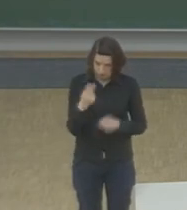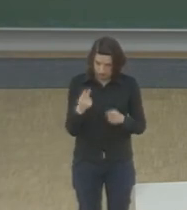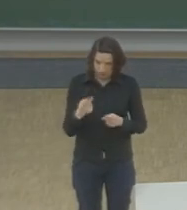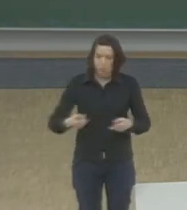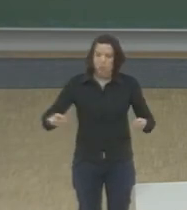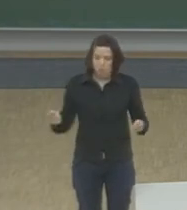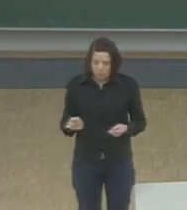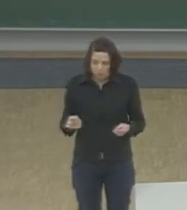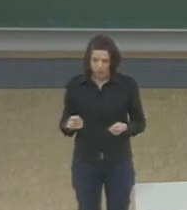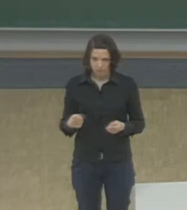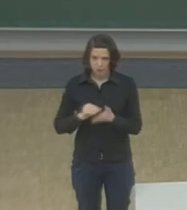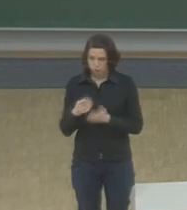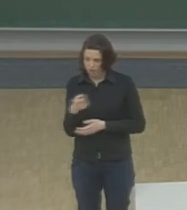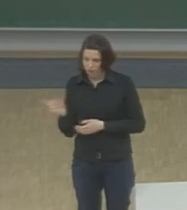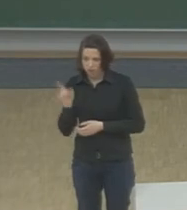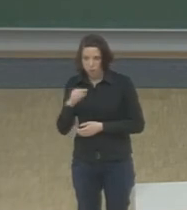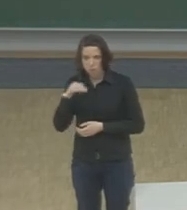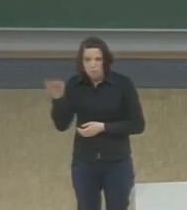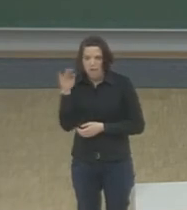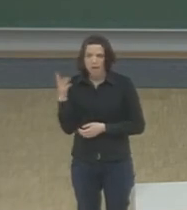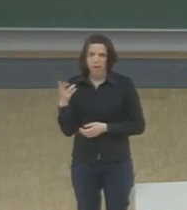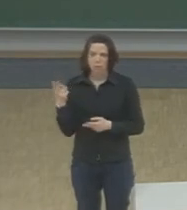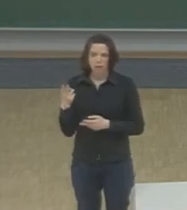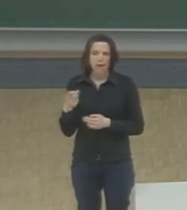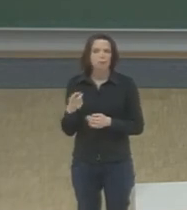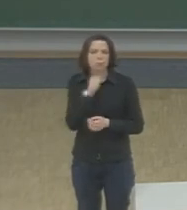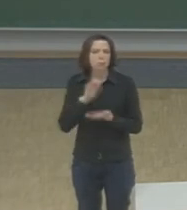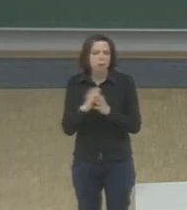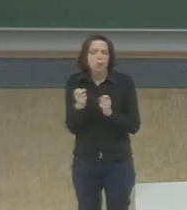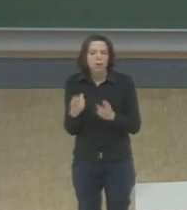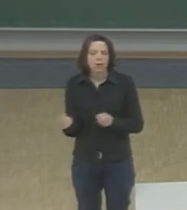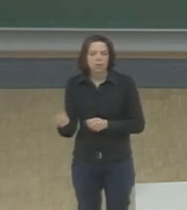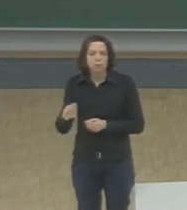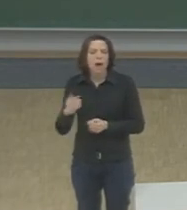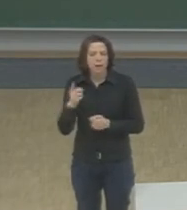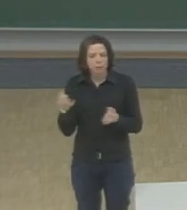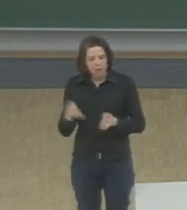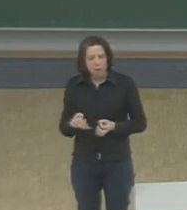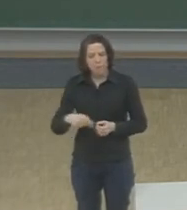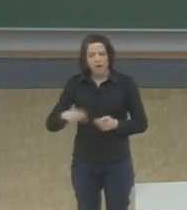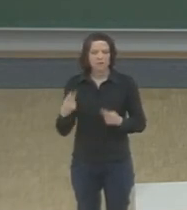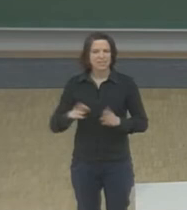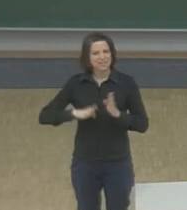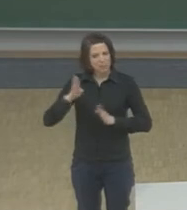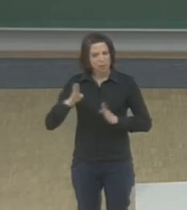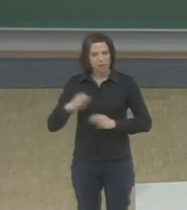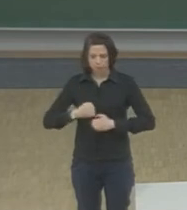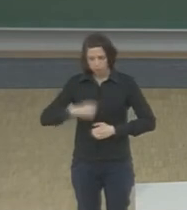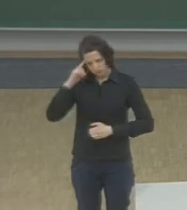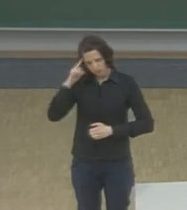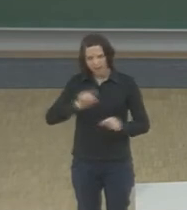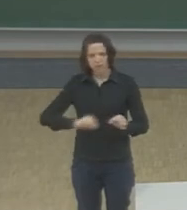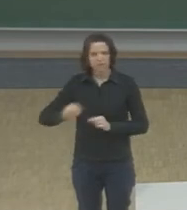aber sollen die Schüler mehr bzw. darüber hinaus auch zu Bürgern im Sinne von mündigen Demokraten herangebildet